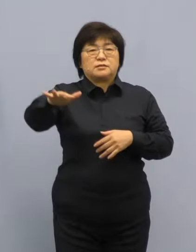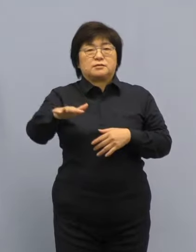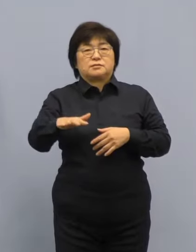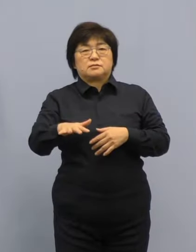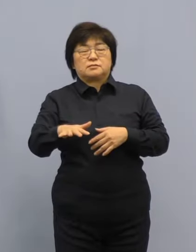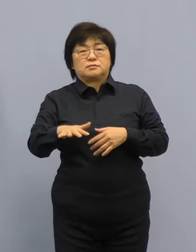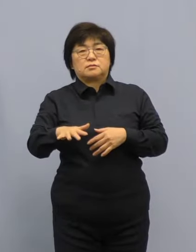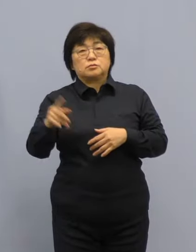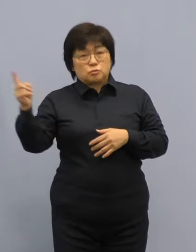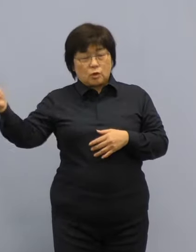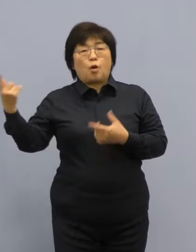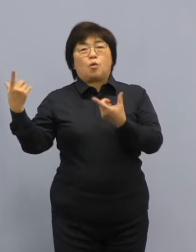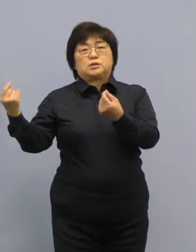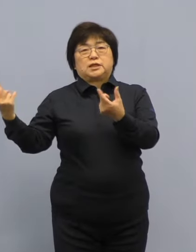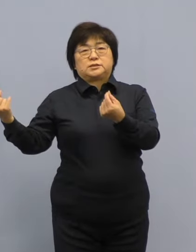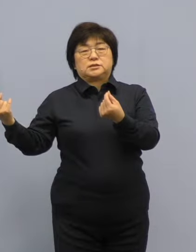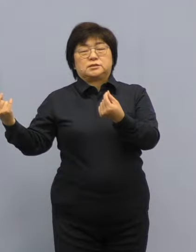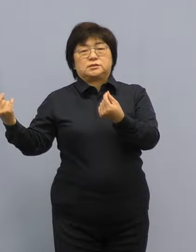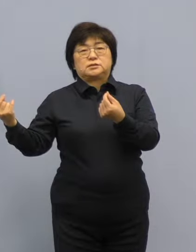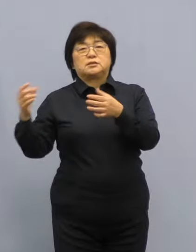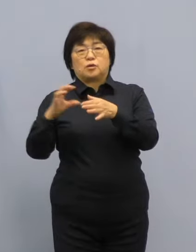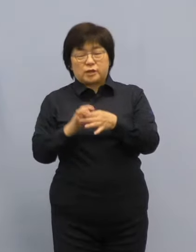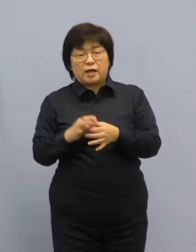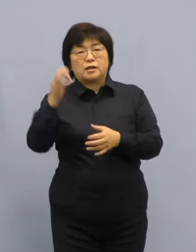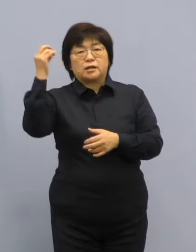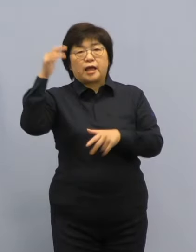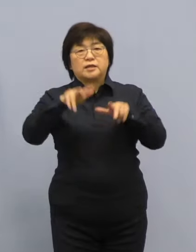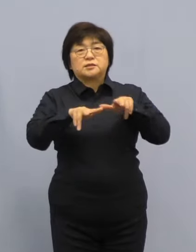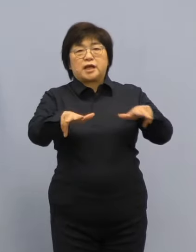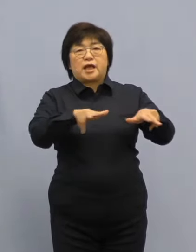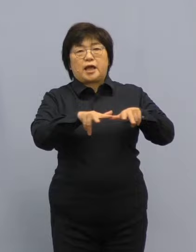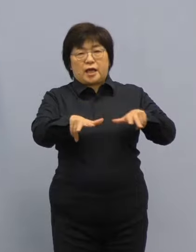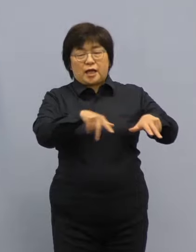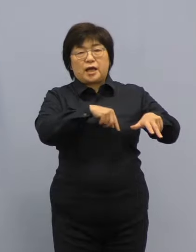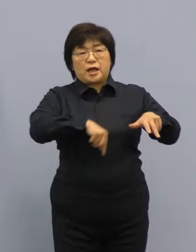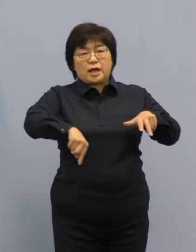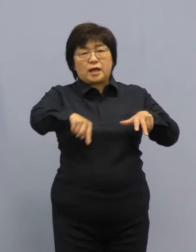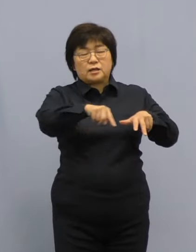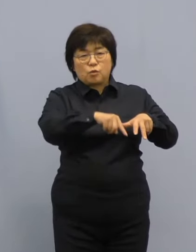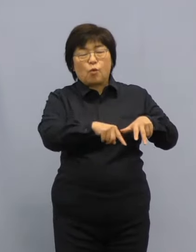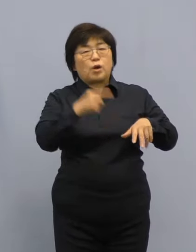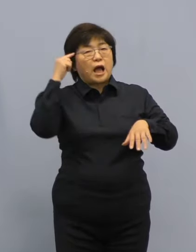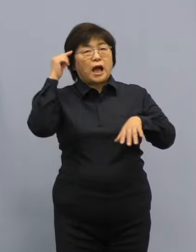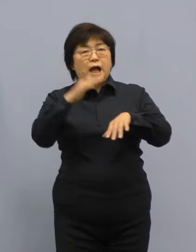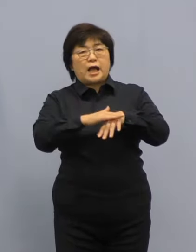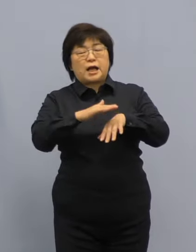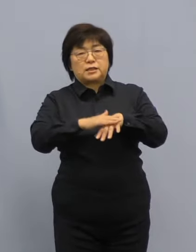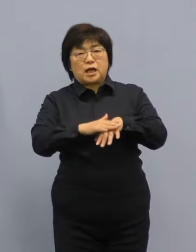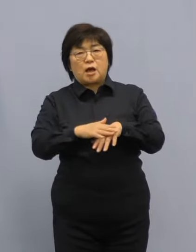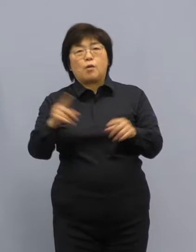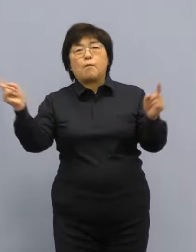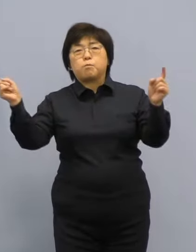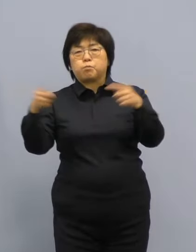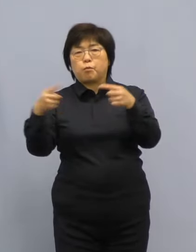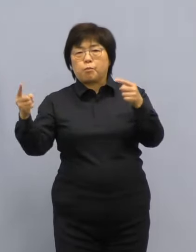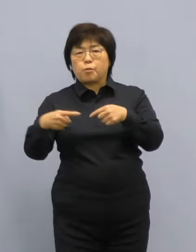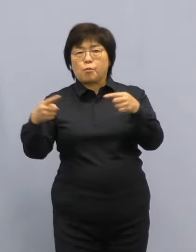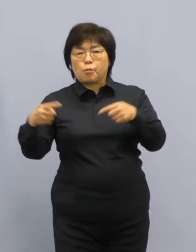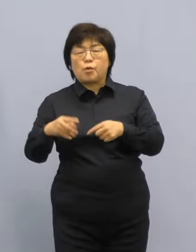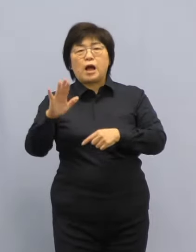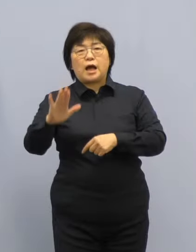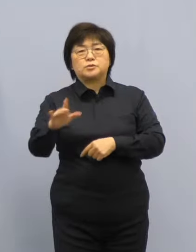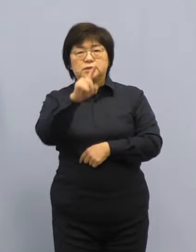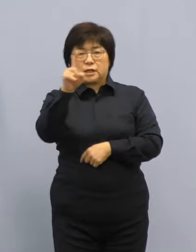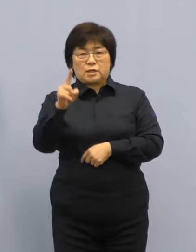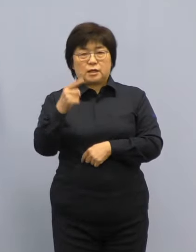げられておりました。やはり県政に対しての考え方、共通することがあるのではないか